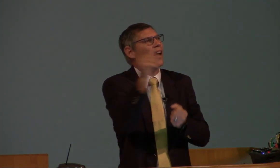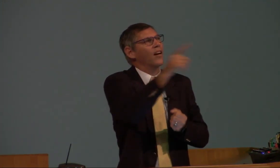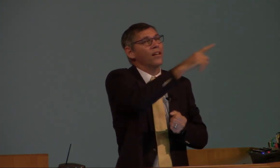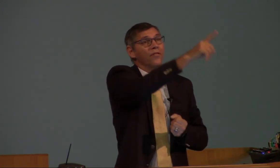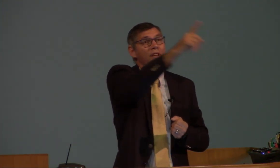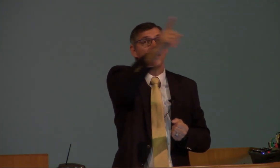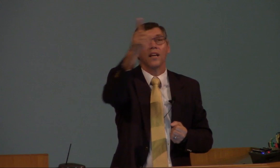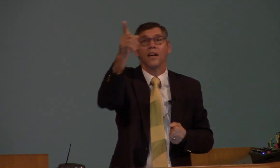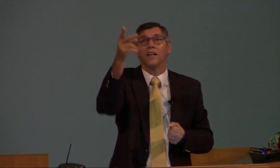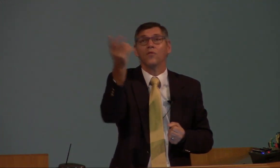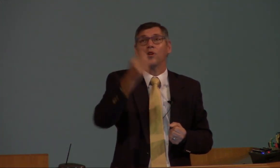van julle, ook met my.